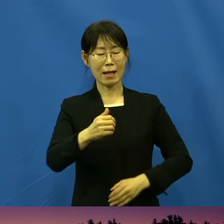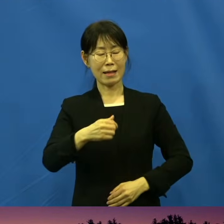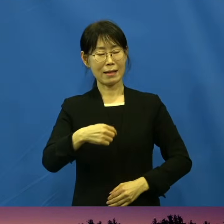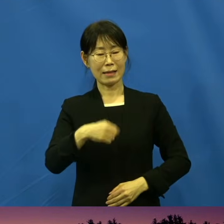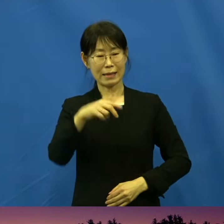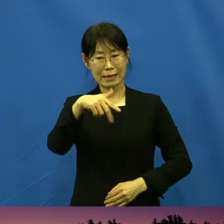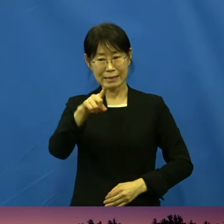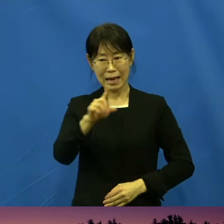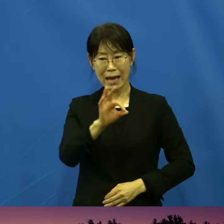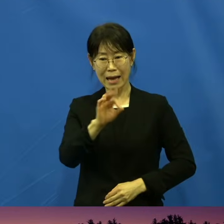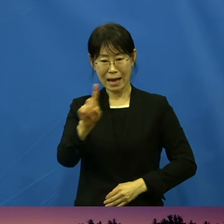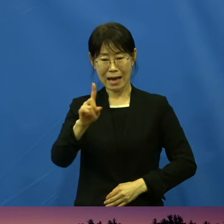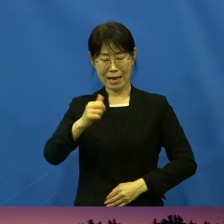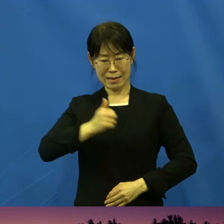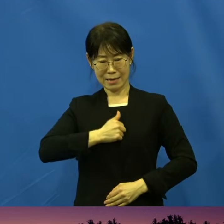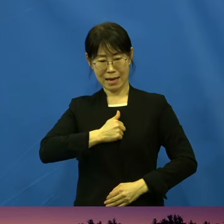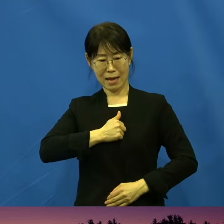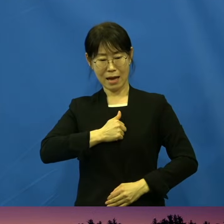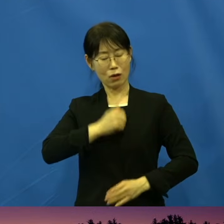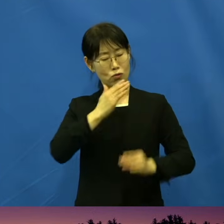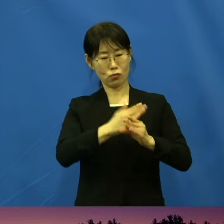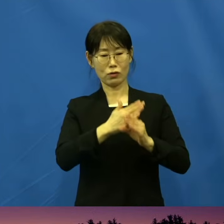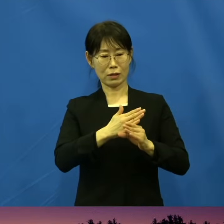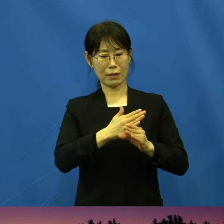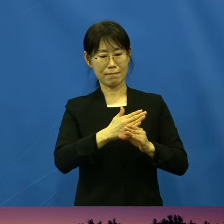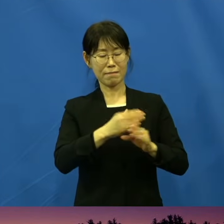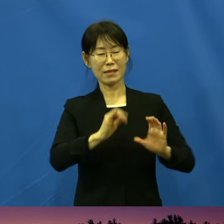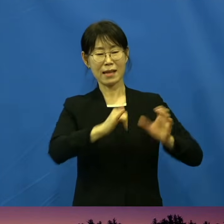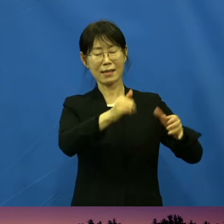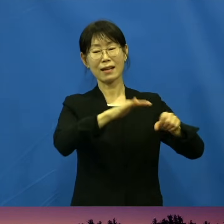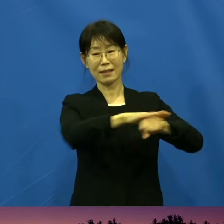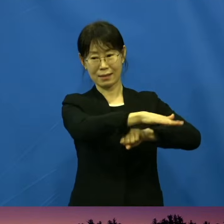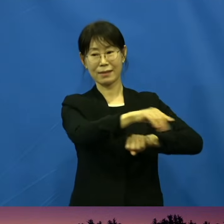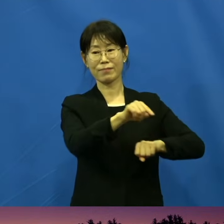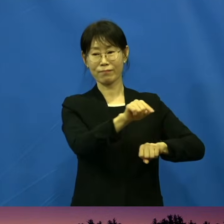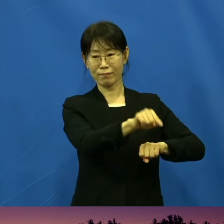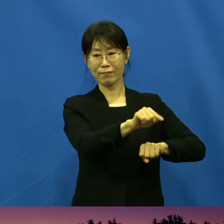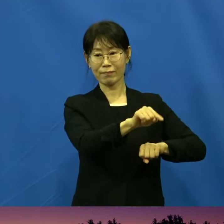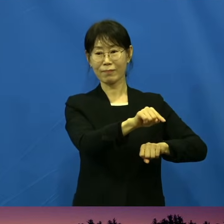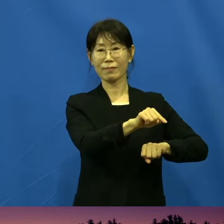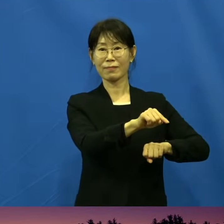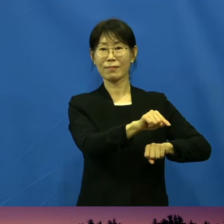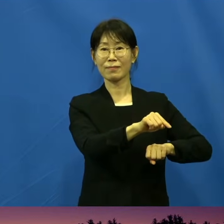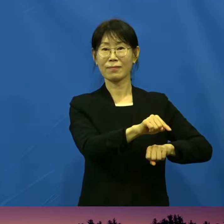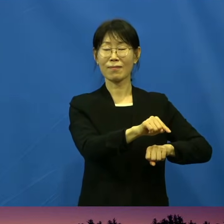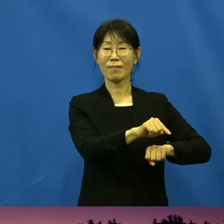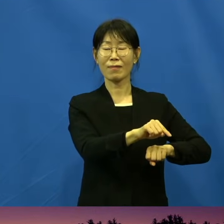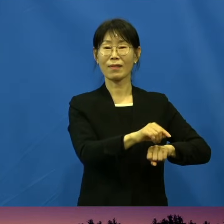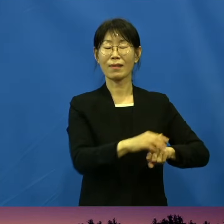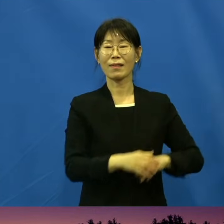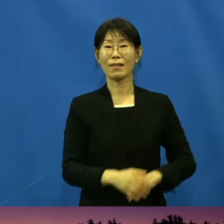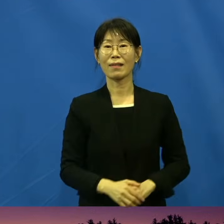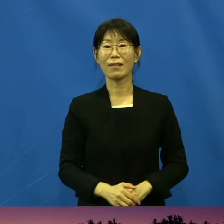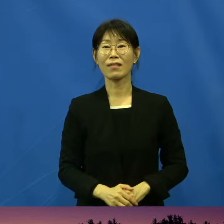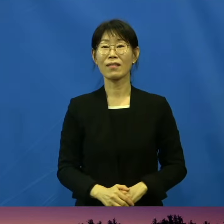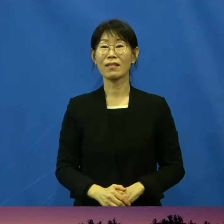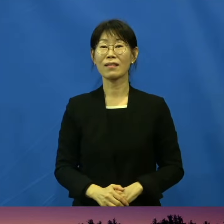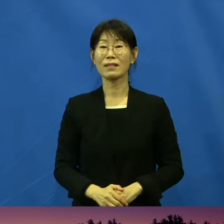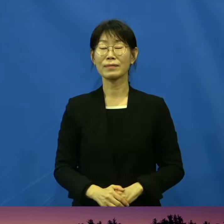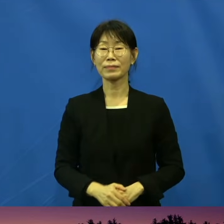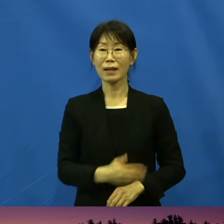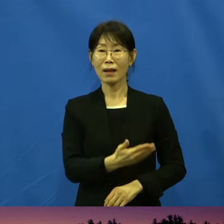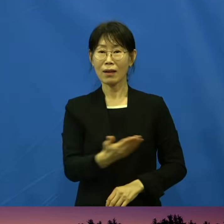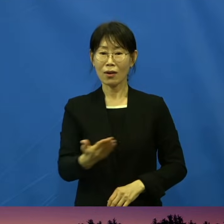자아를 강화시켜주는 것에 그냥 모든 문화가 거기에 몰두를 하고 있습니다.